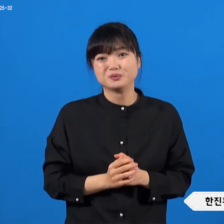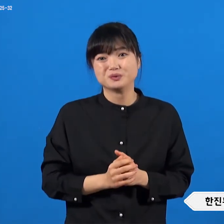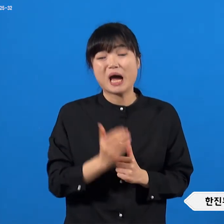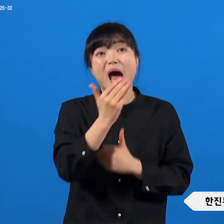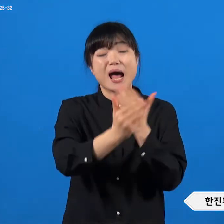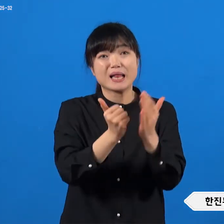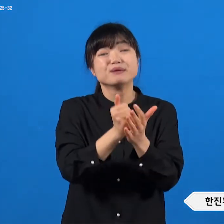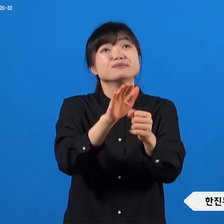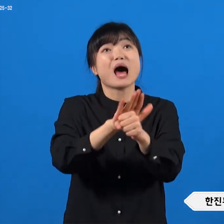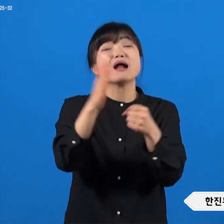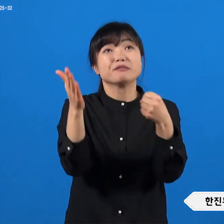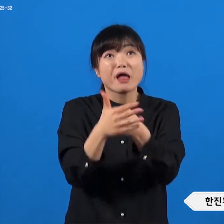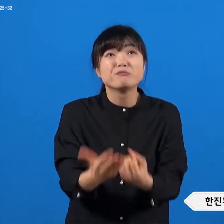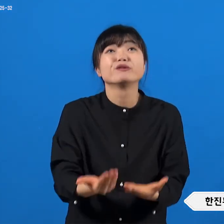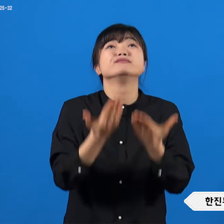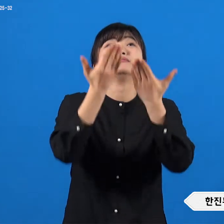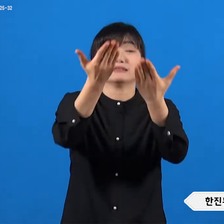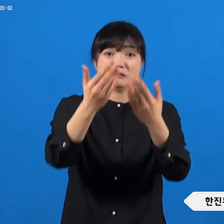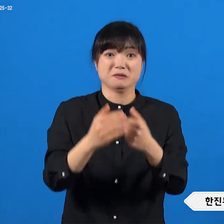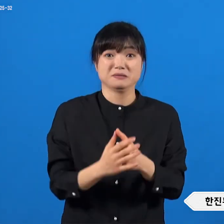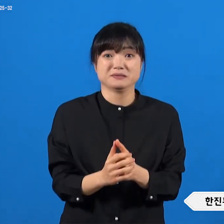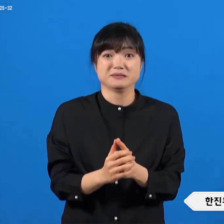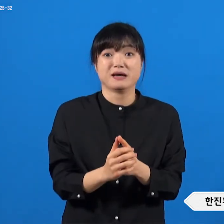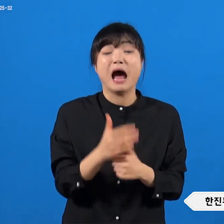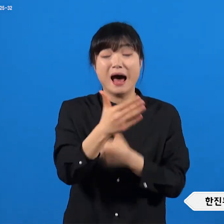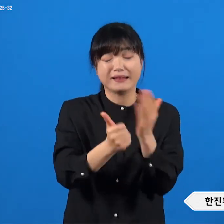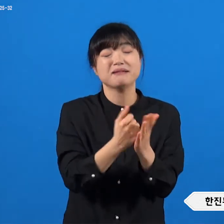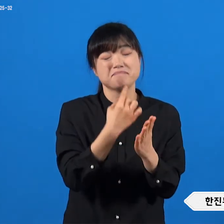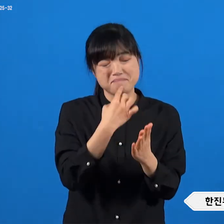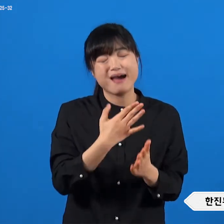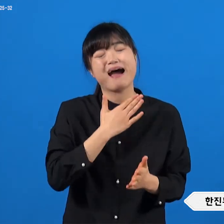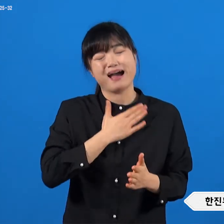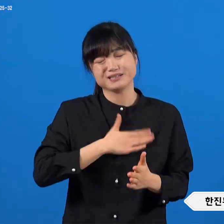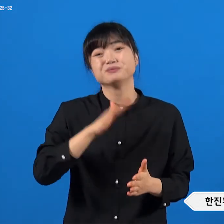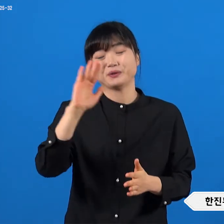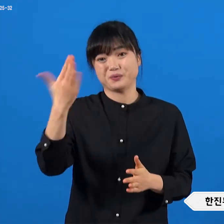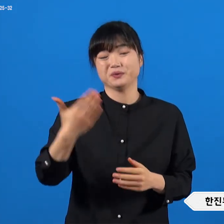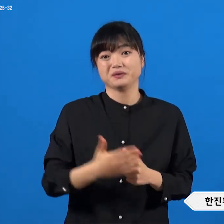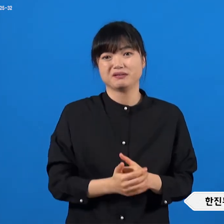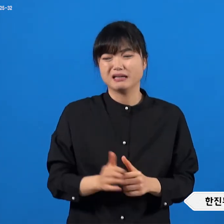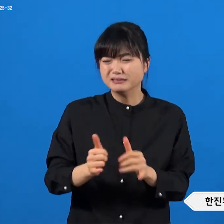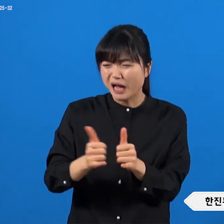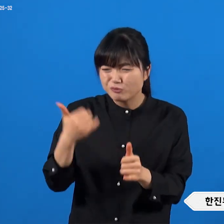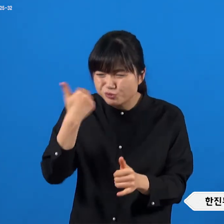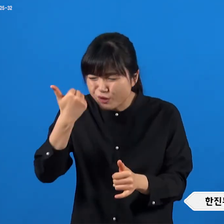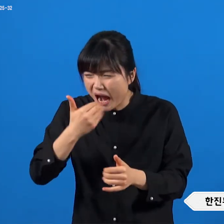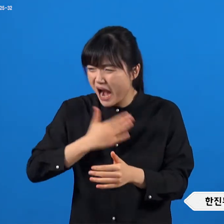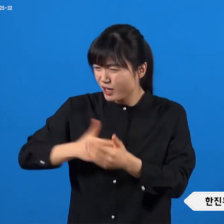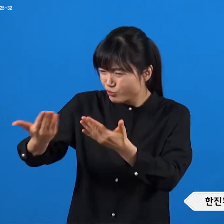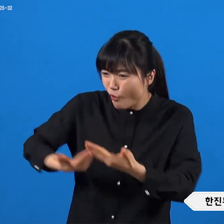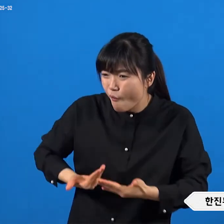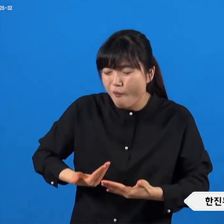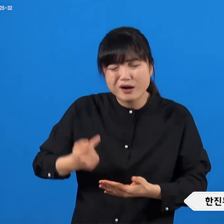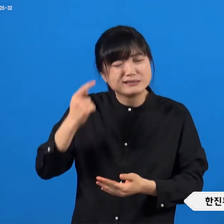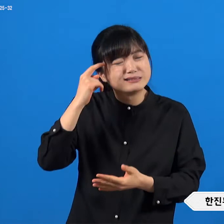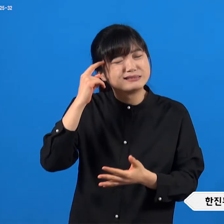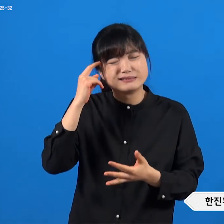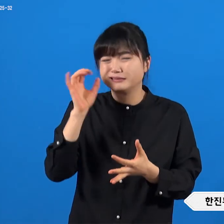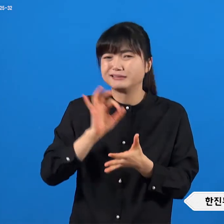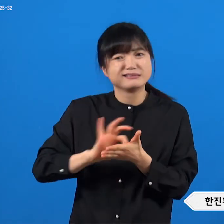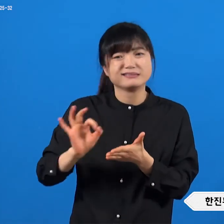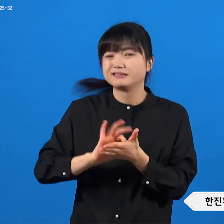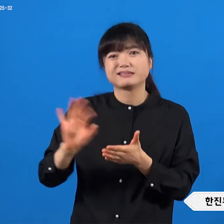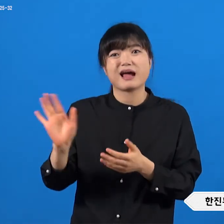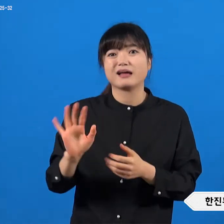처음부터 하나님 사랑하기 때문에 바친 것인데 하나님만 알아주시면 됐지, 뭐 사람이 누가 알아주고 말고 그건 신경 쓸